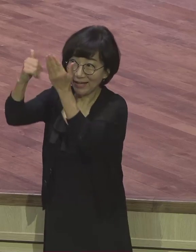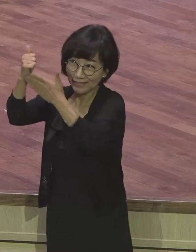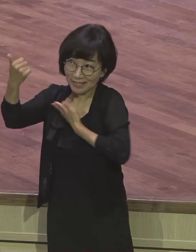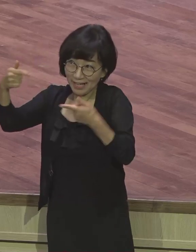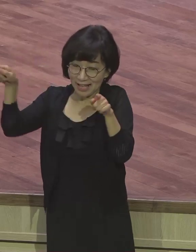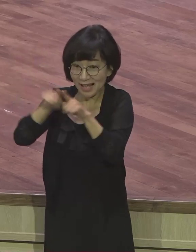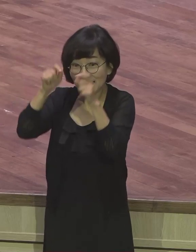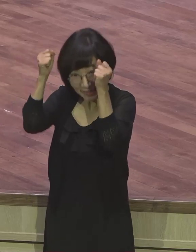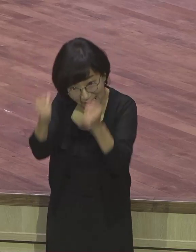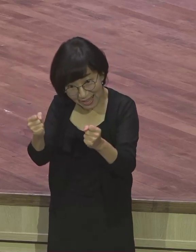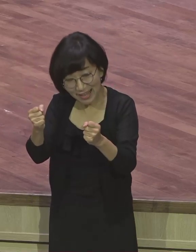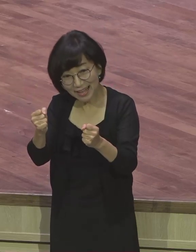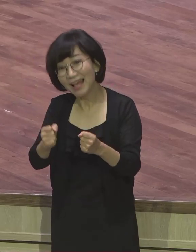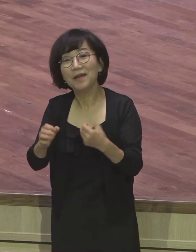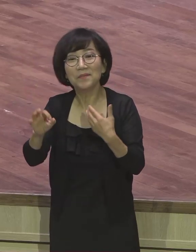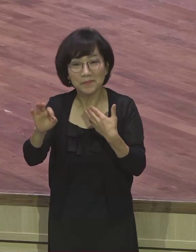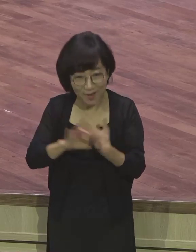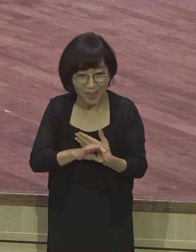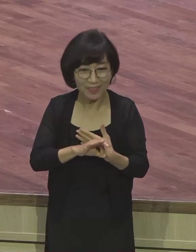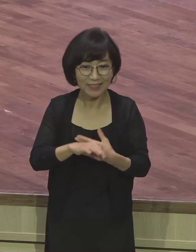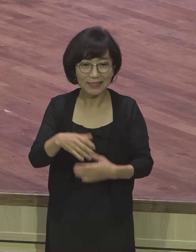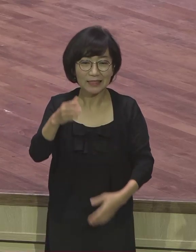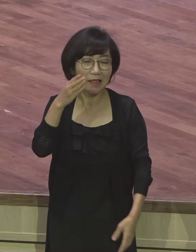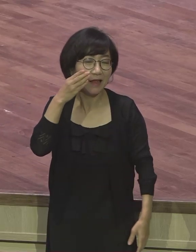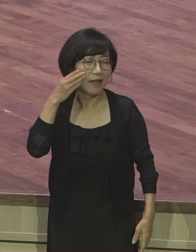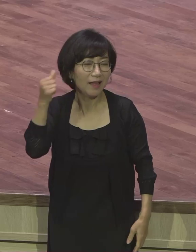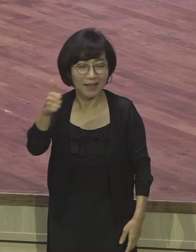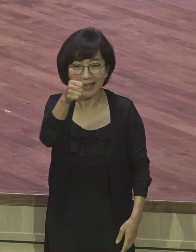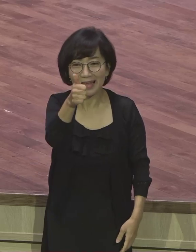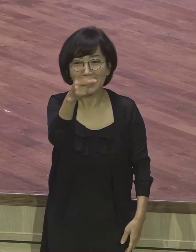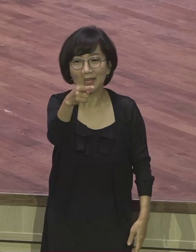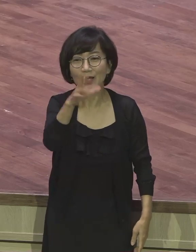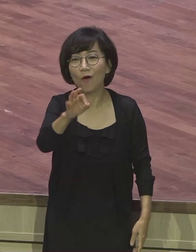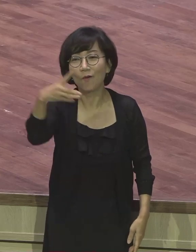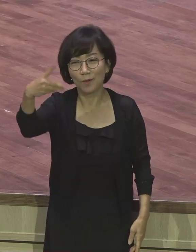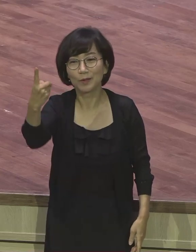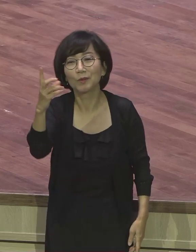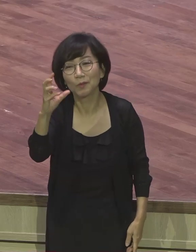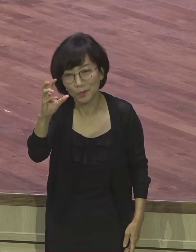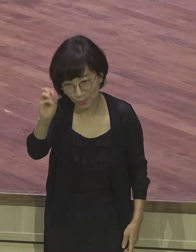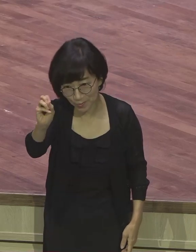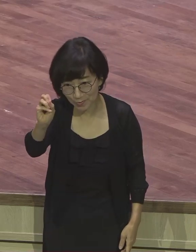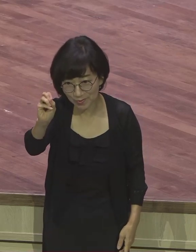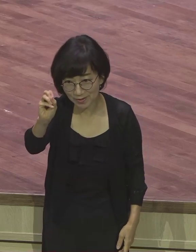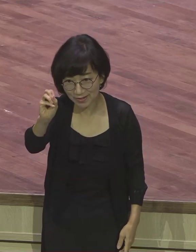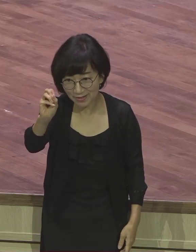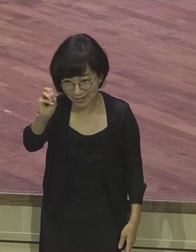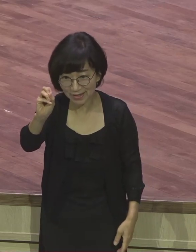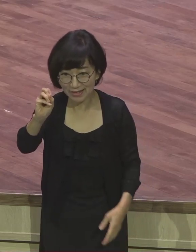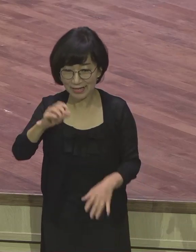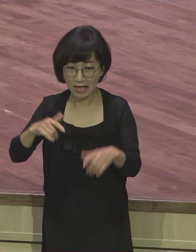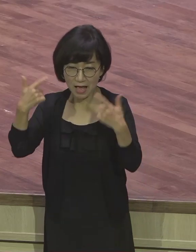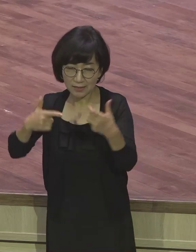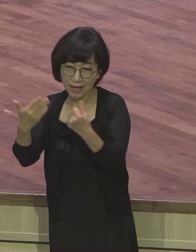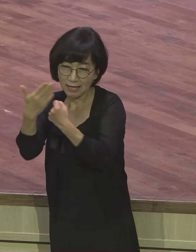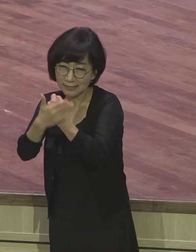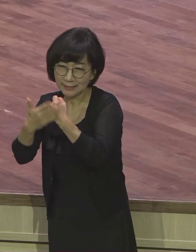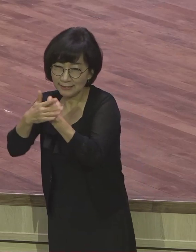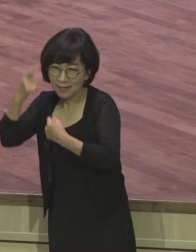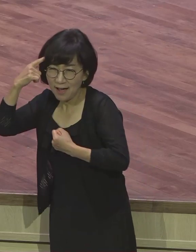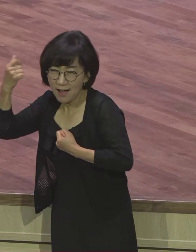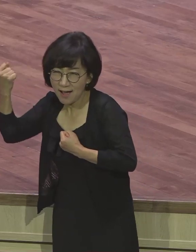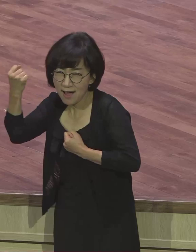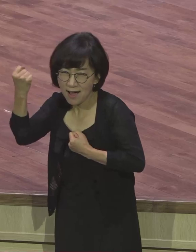다 내가 하나님과 함께 있느냐 없느냐 이게 키라니까요. 은혜가 이끄는 삶, 은혜가 이끄는